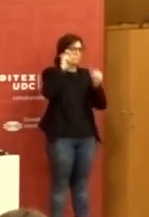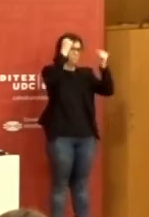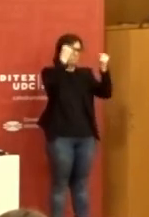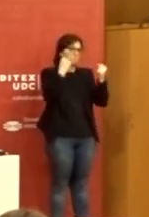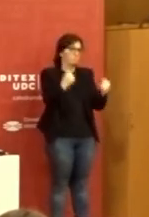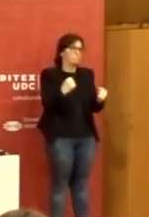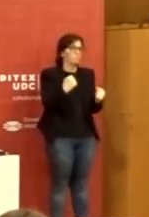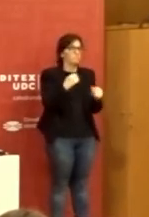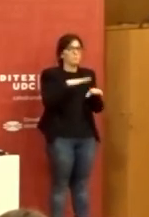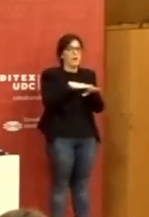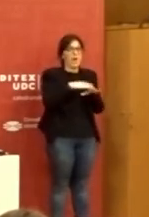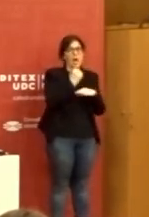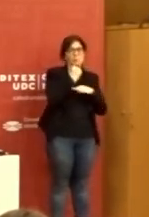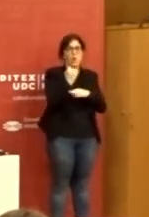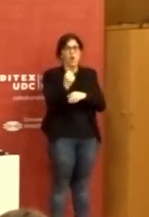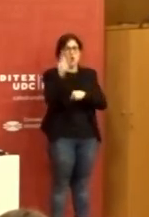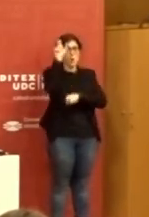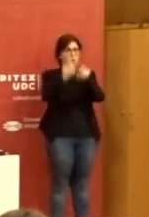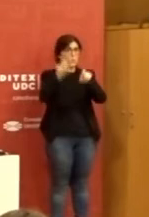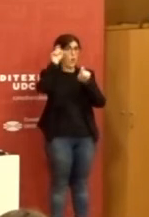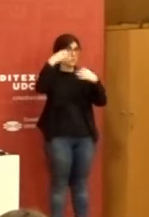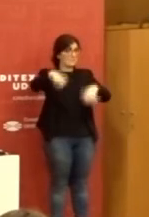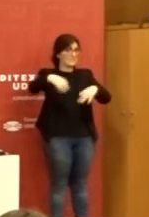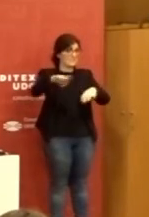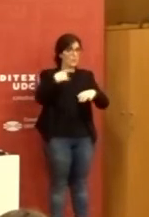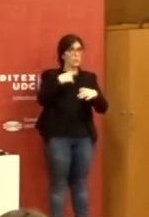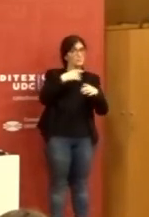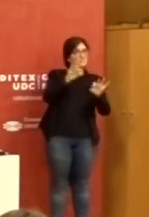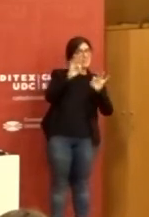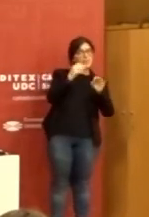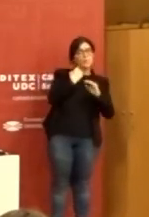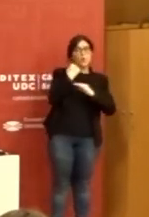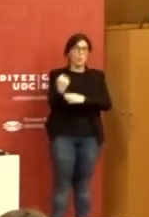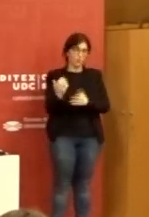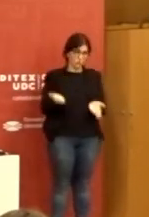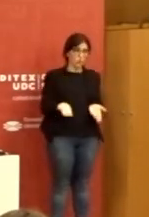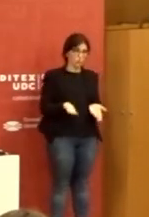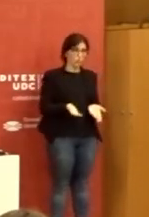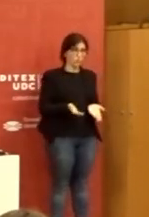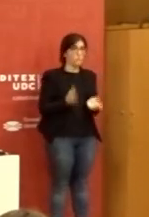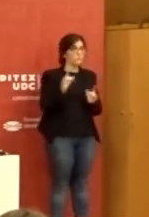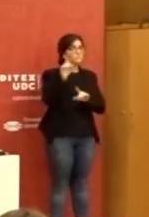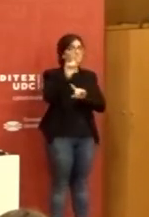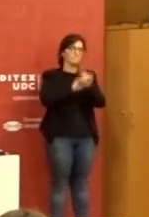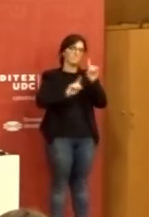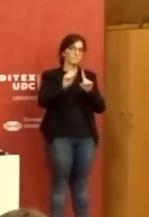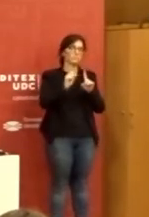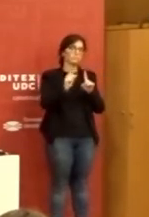al profesorado, al resto del profesorado, etcétera, etcétera, ¿no? Pero es un problema, es un